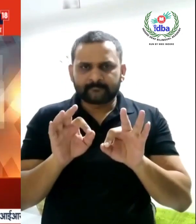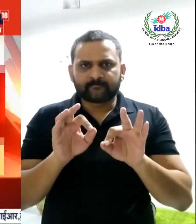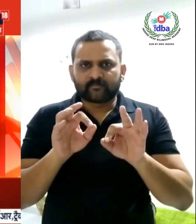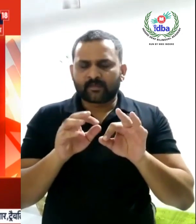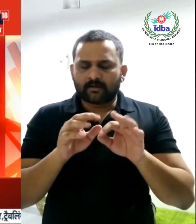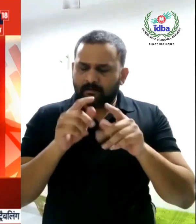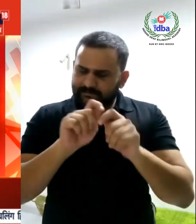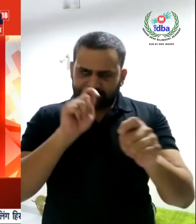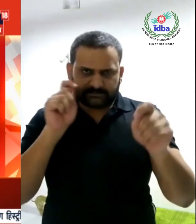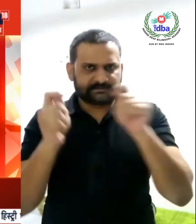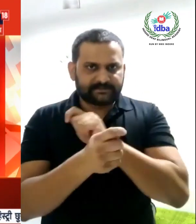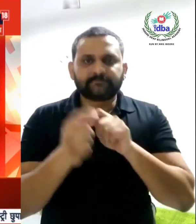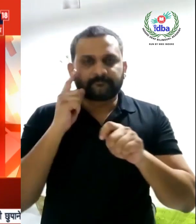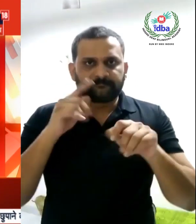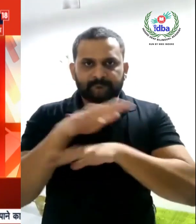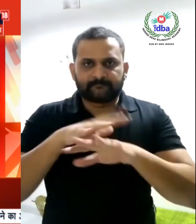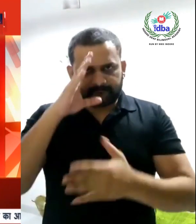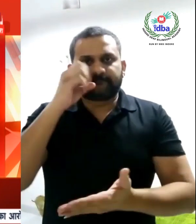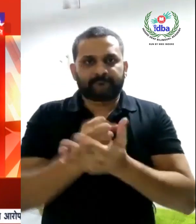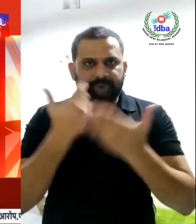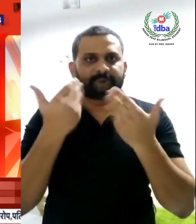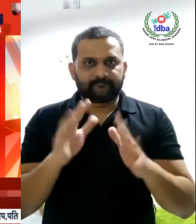व्यापक परिवर्तन करने का फैसला किया है।